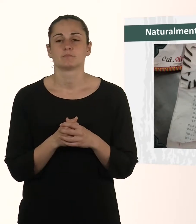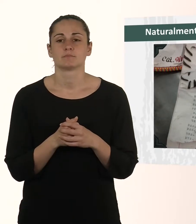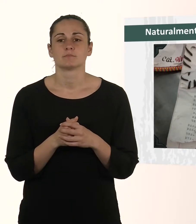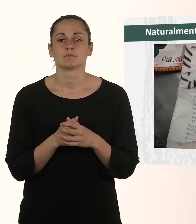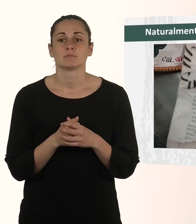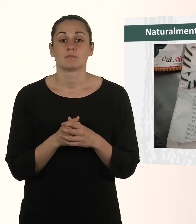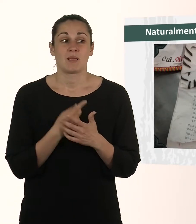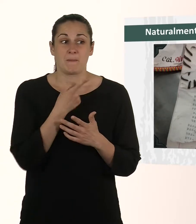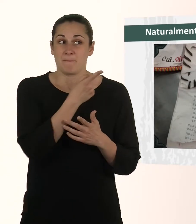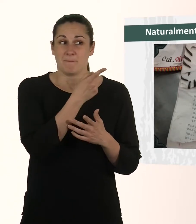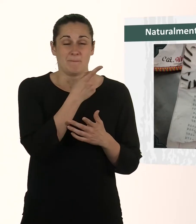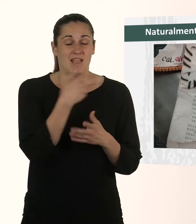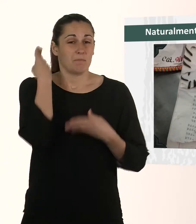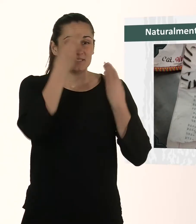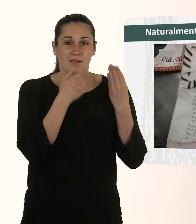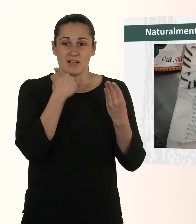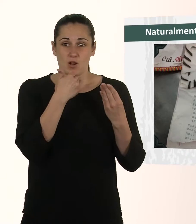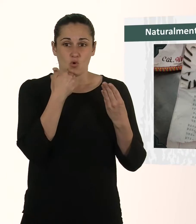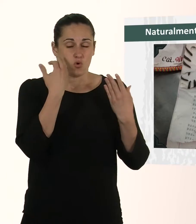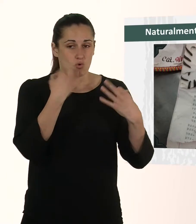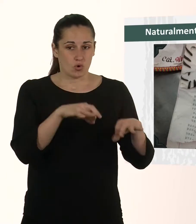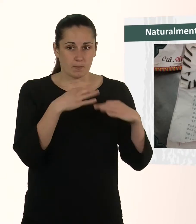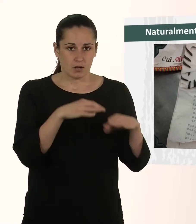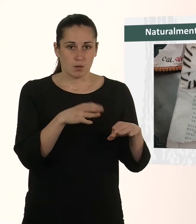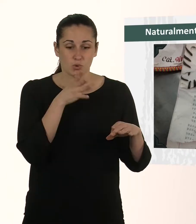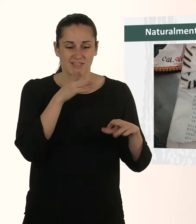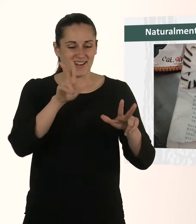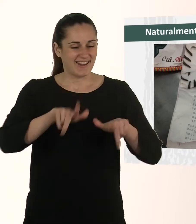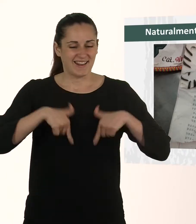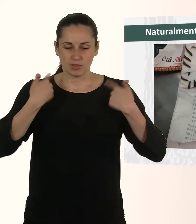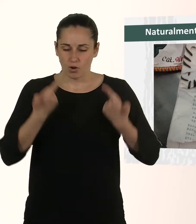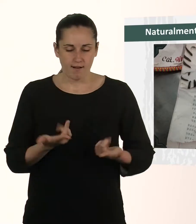hay absolutamente nada que sea natural para él, ¿vale?